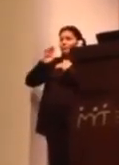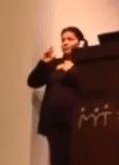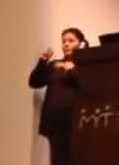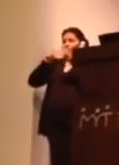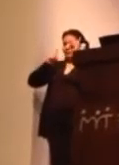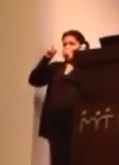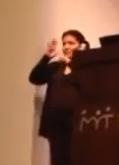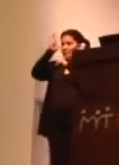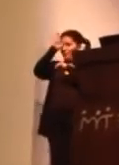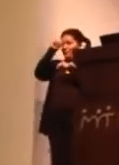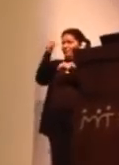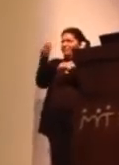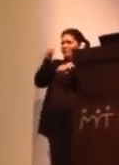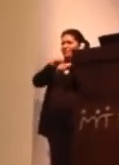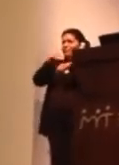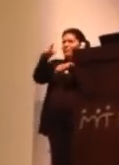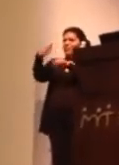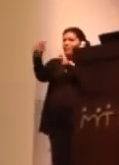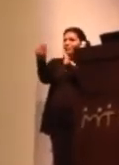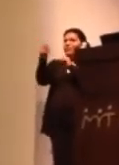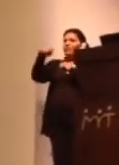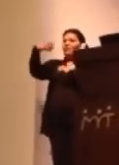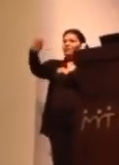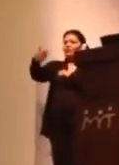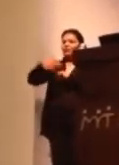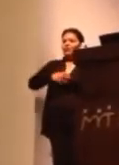¿Sí están de acuerdo? ¿Lo pondrán adelante? Sí.